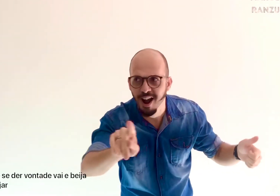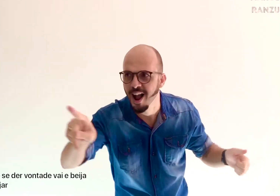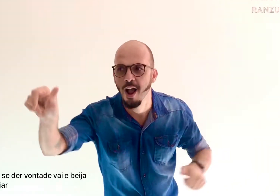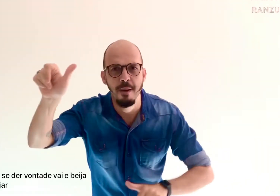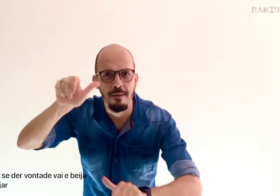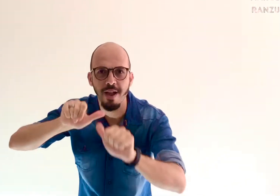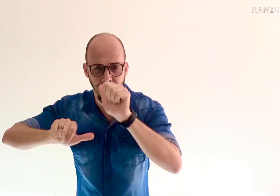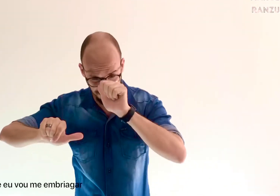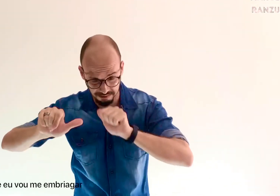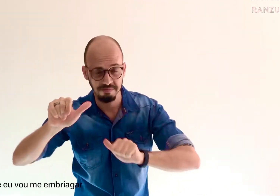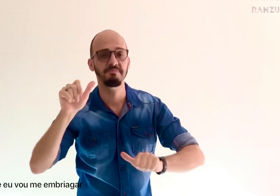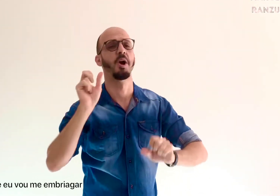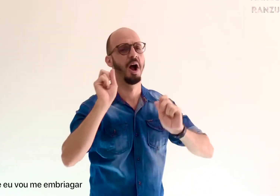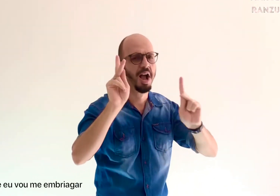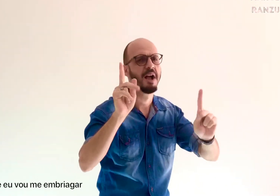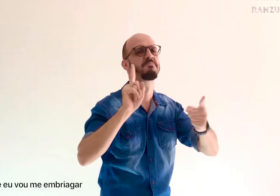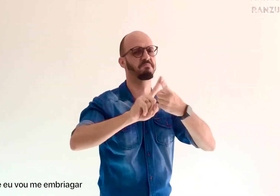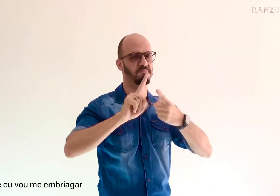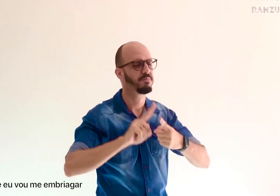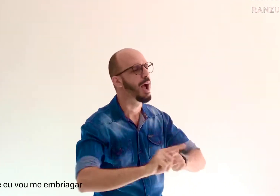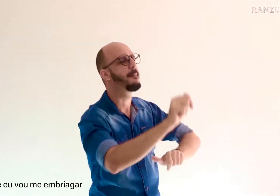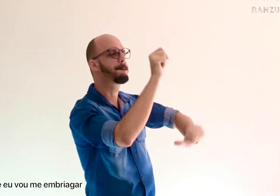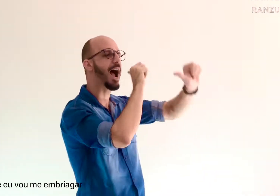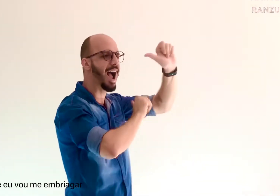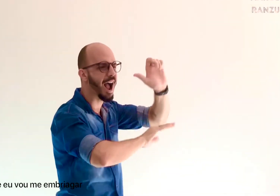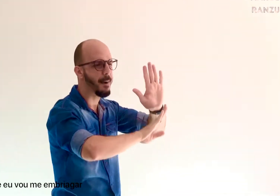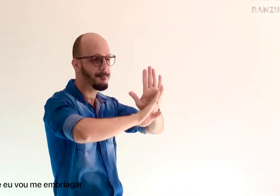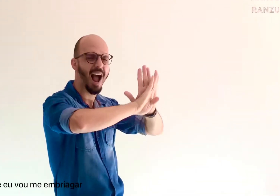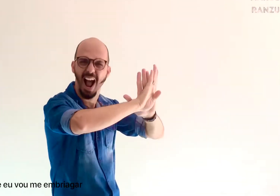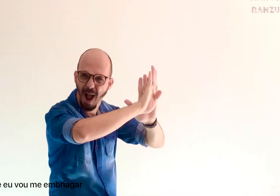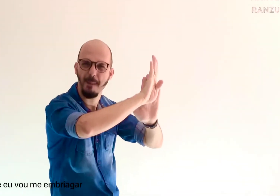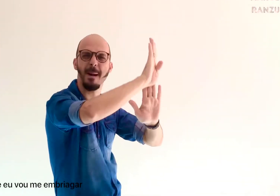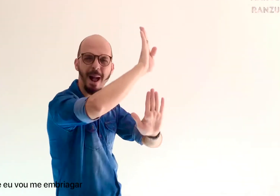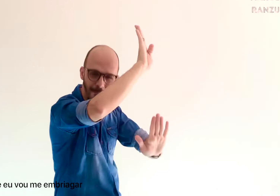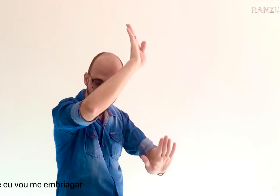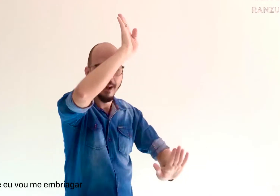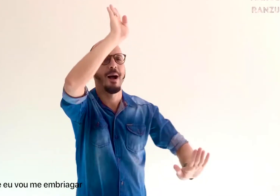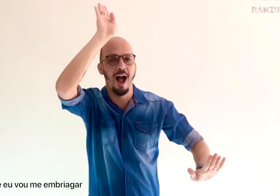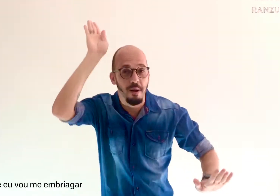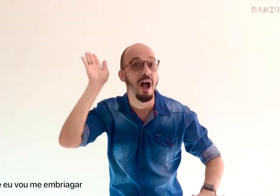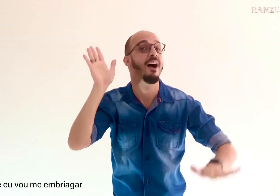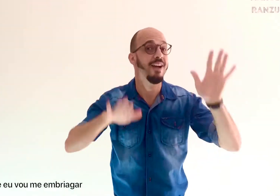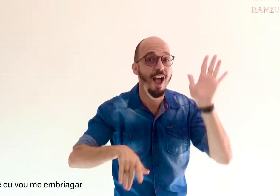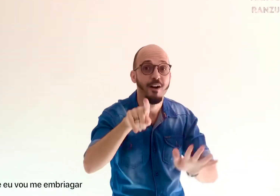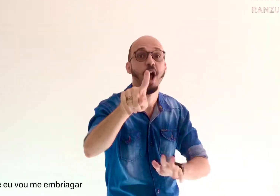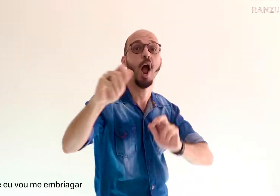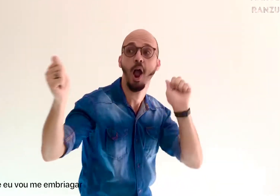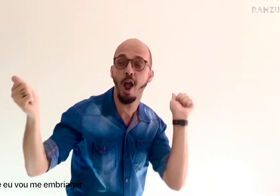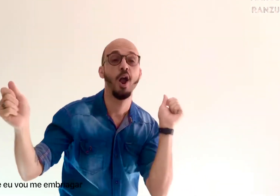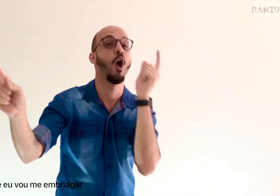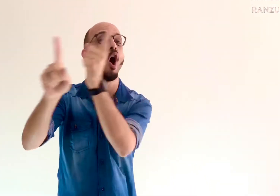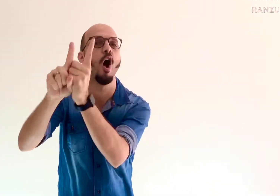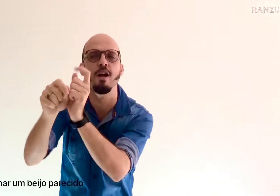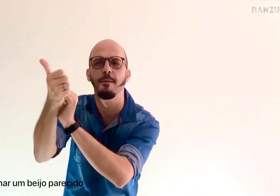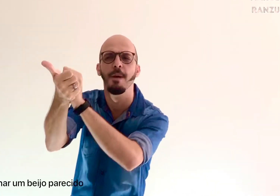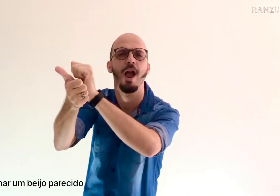vou beijar. Você vai beber e eu vou me brincar.